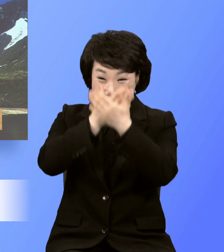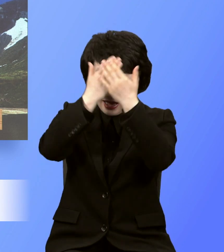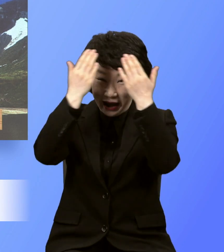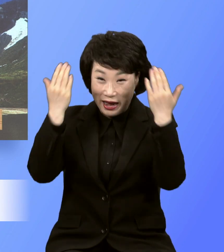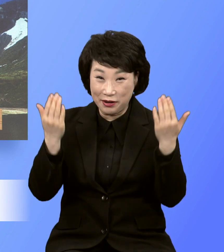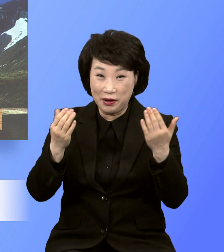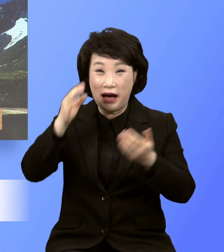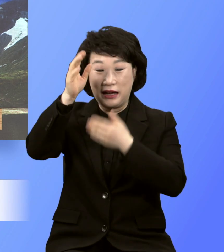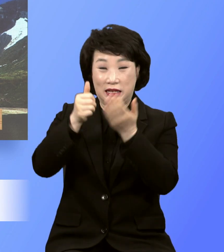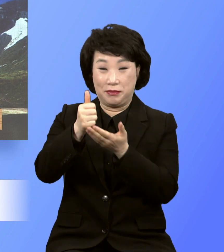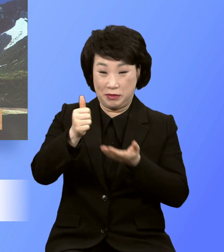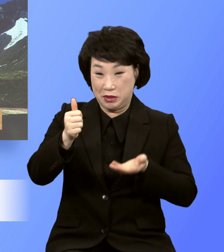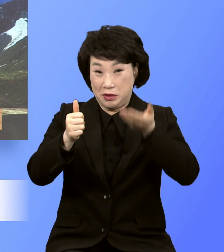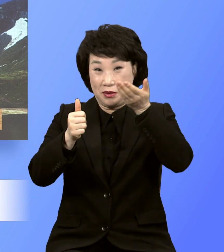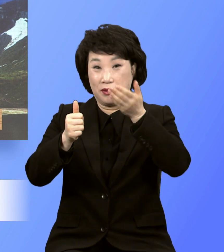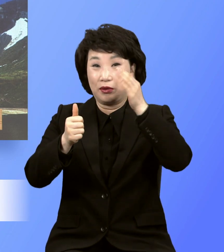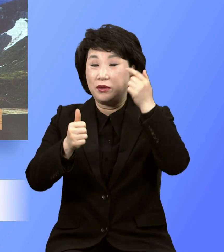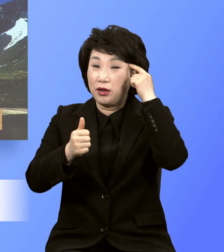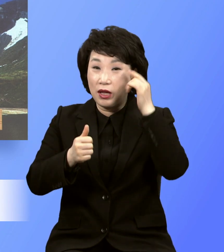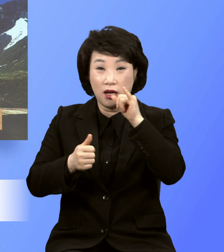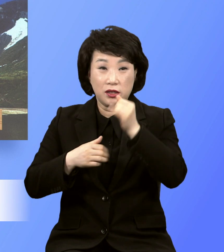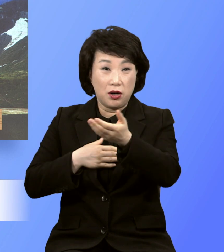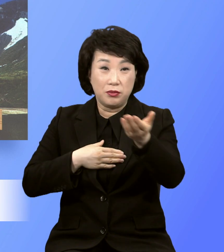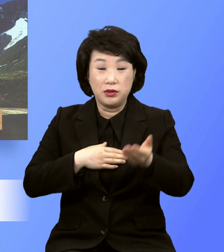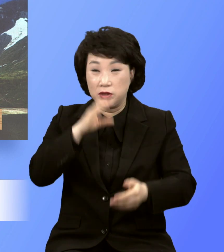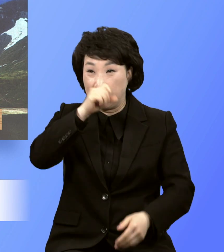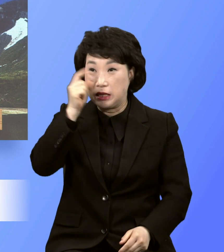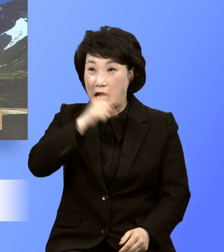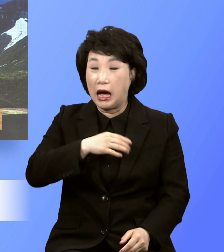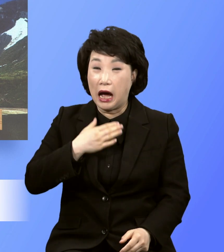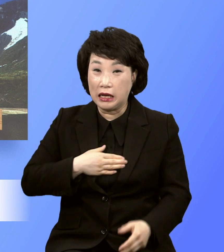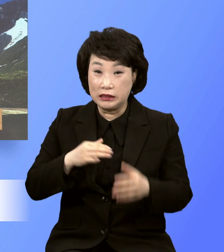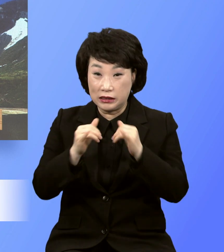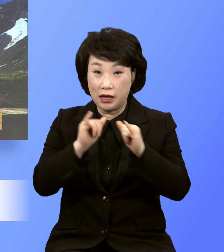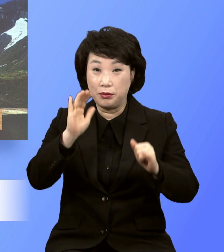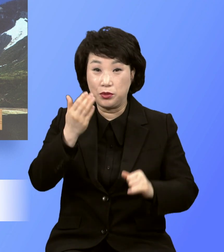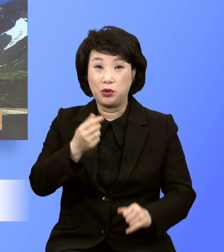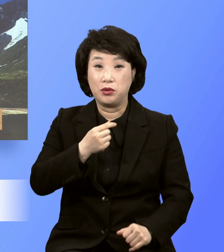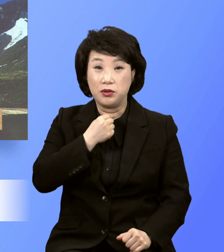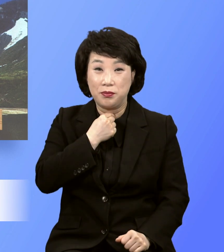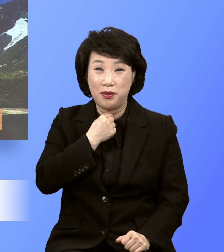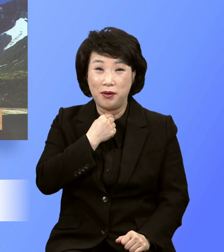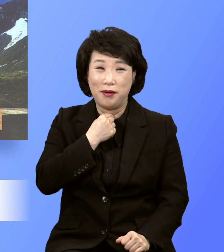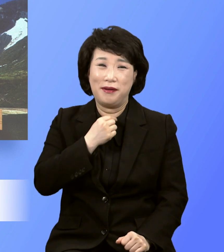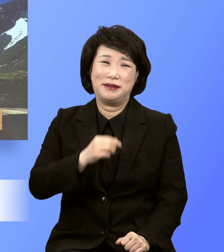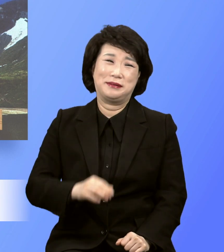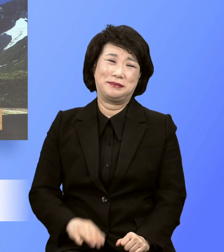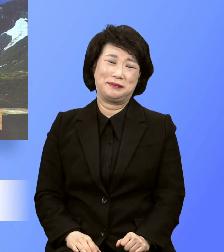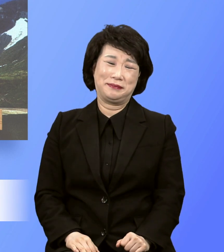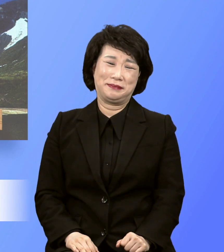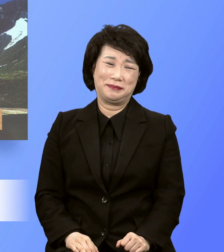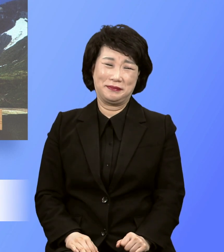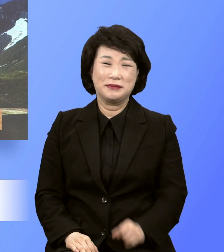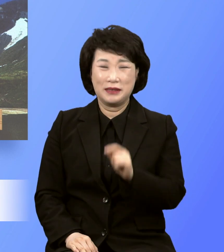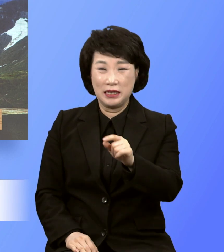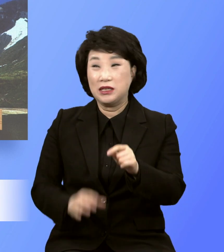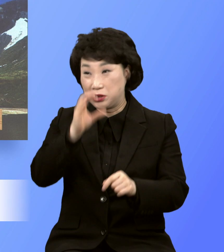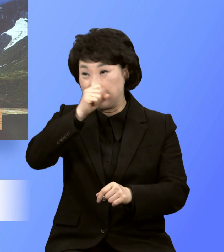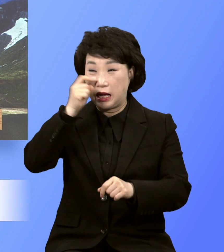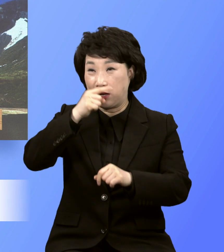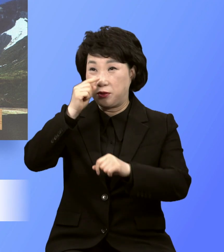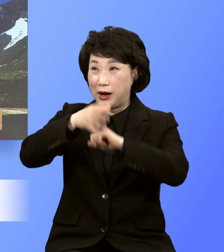밝아지고 하나님처럼 되고 선악을 아는 사람이 되고 싶어서 자기가